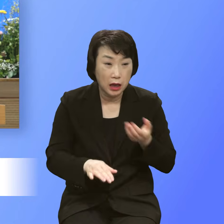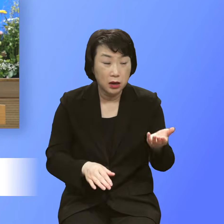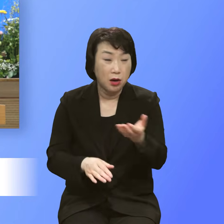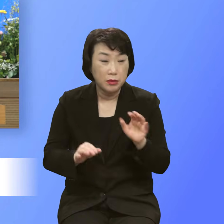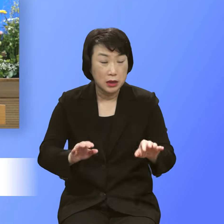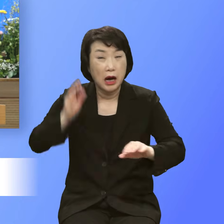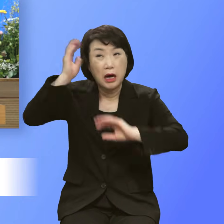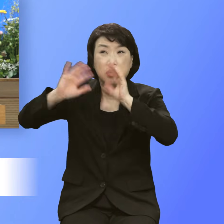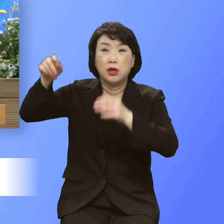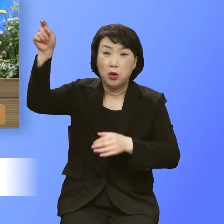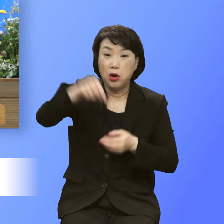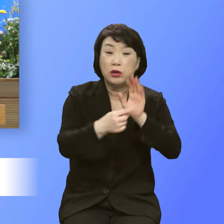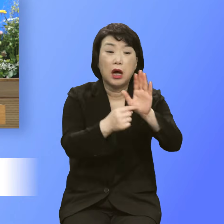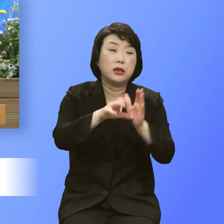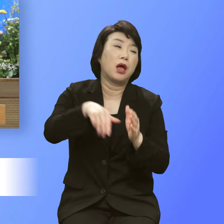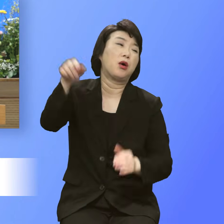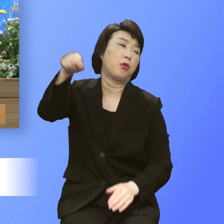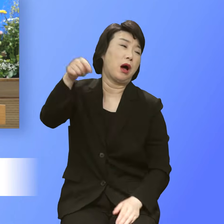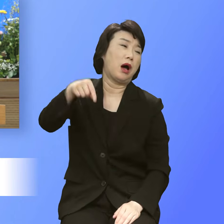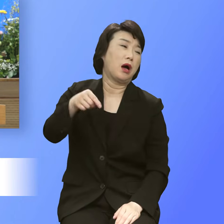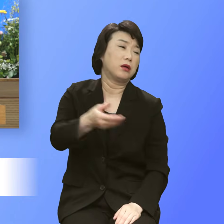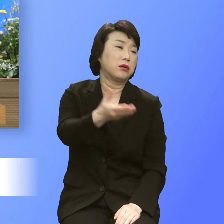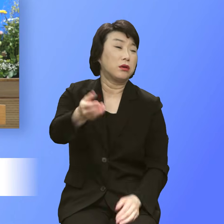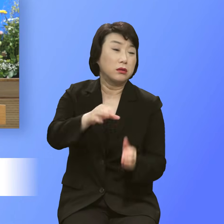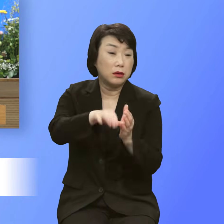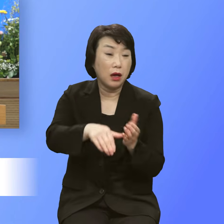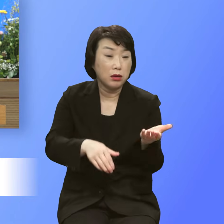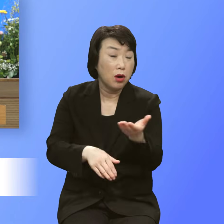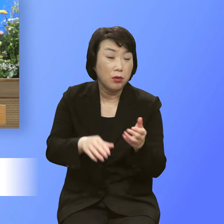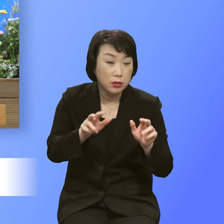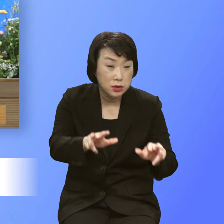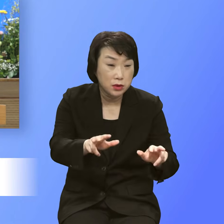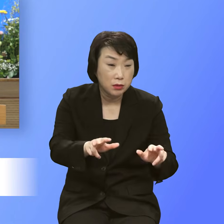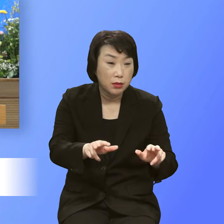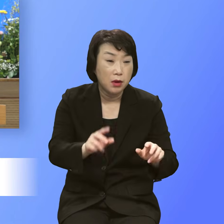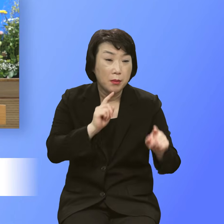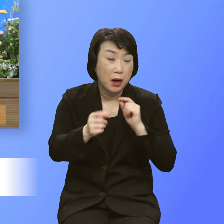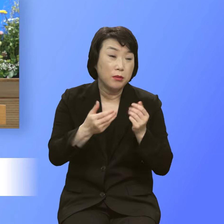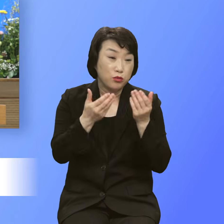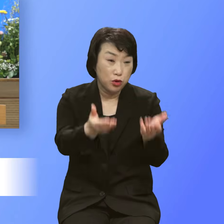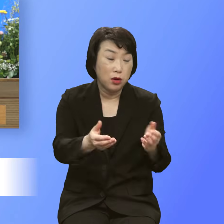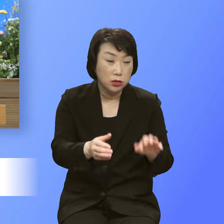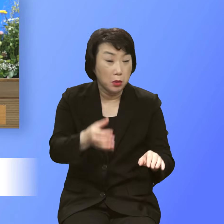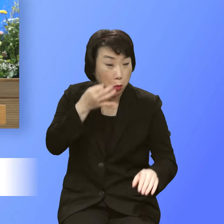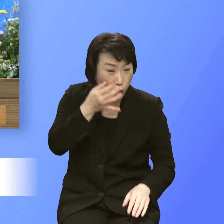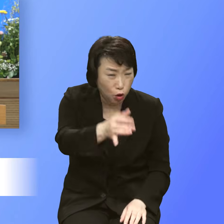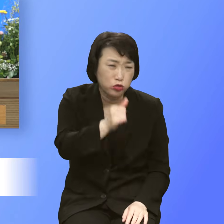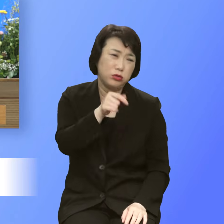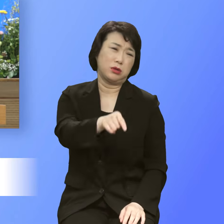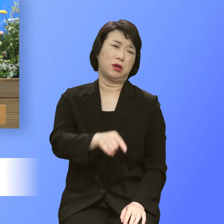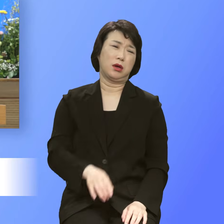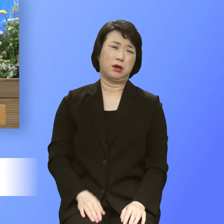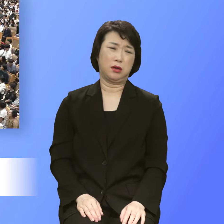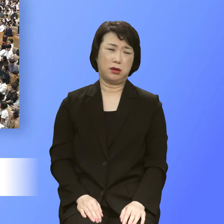그런 하늘조차 나타날 때가 있는데 그때 지금 너에게 좀 말씀을 통해서 보여주고